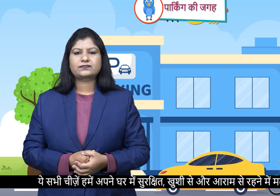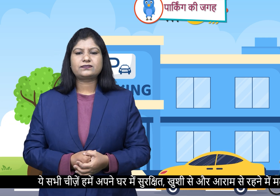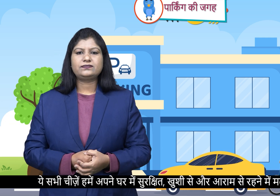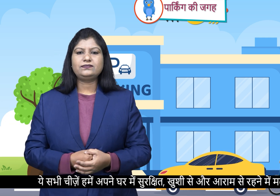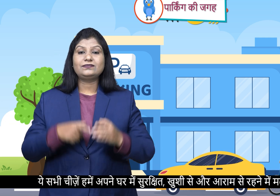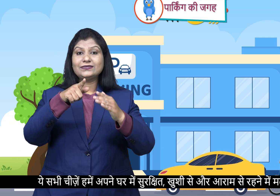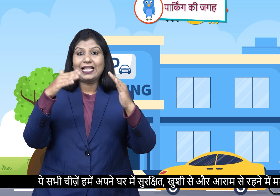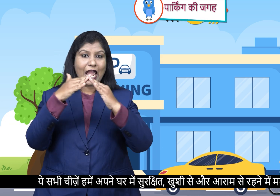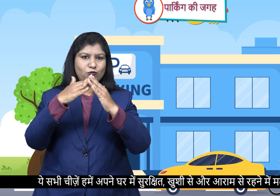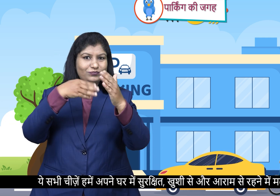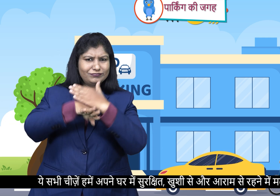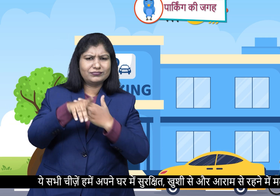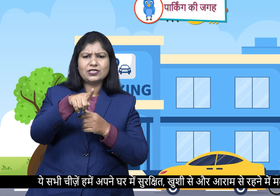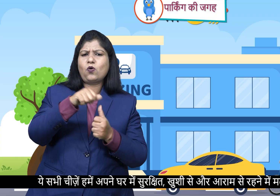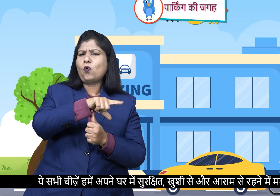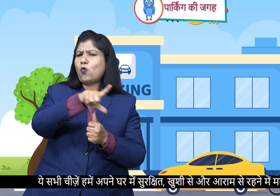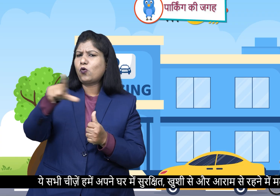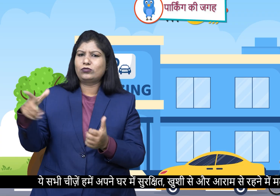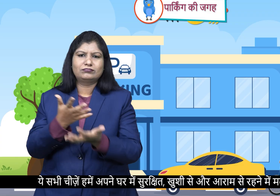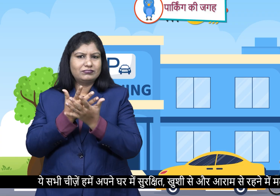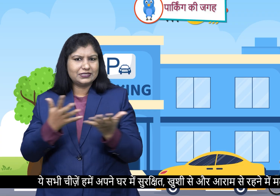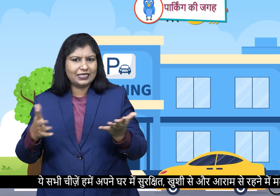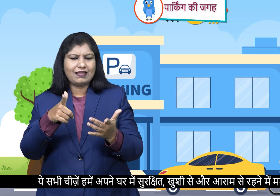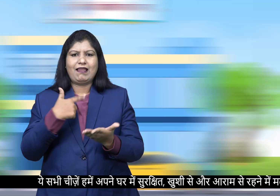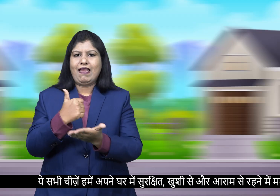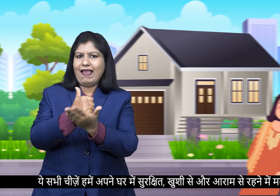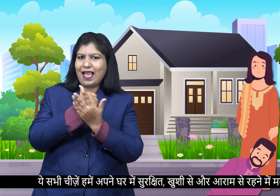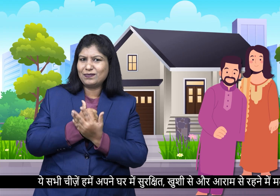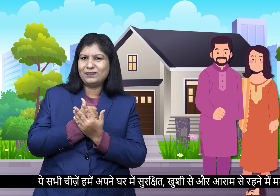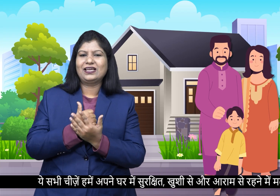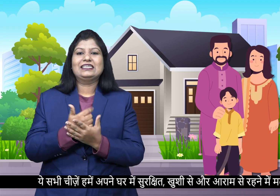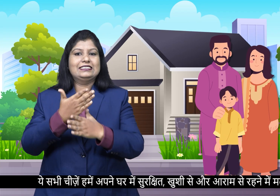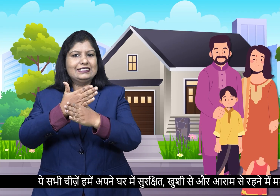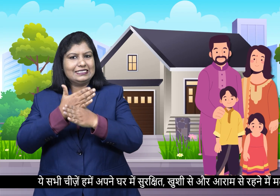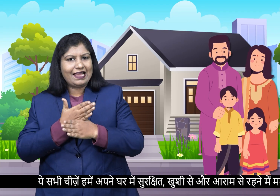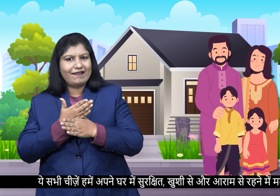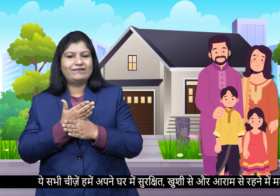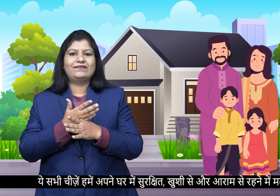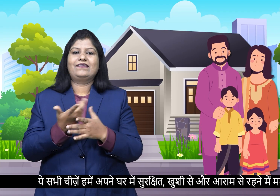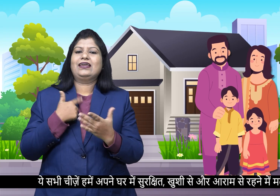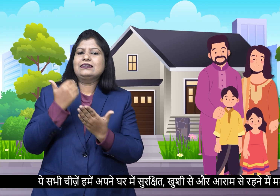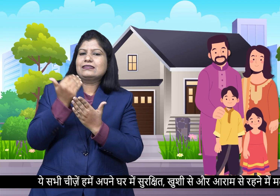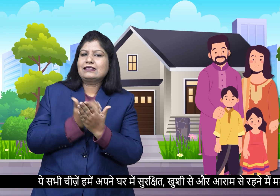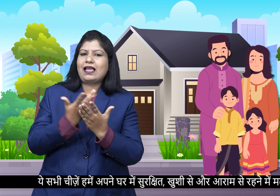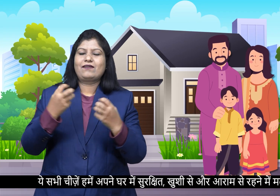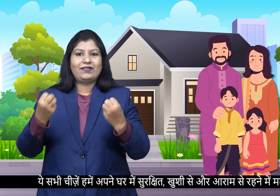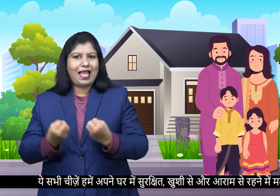ये सभी चीजें हमें अपने घर में सुरक्षित, खुशी से और आराम रहने में मदद करती है।